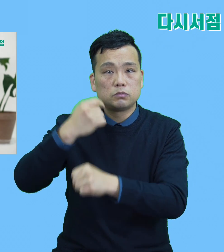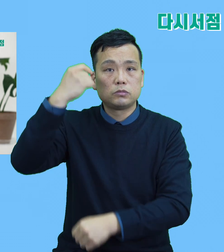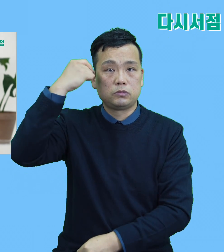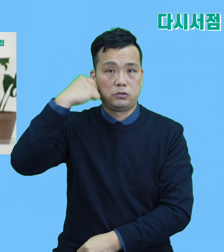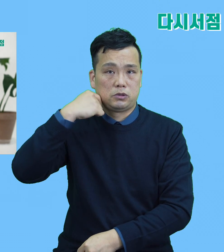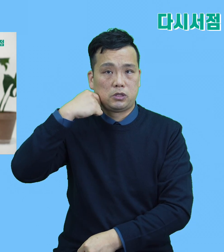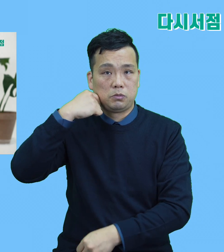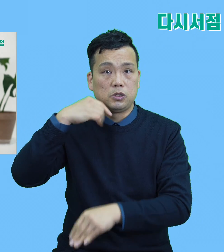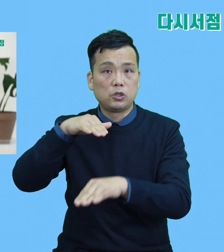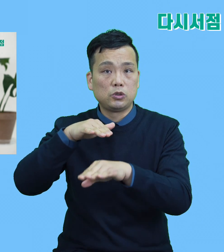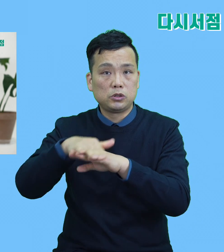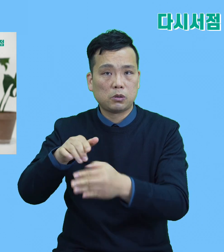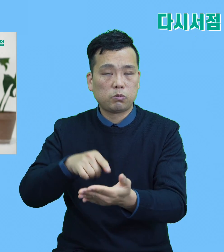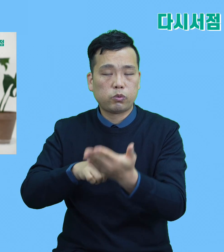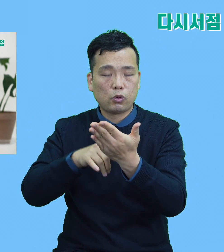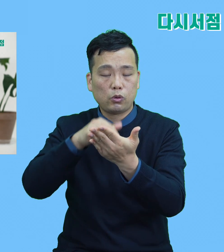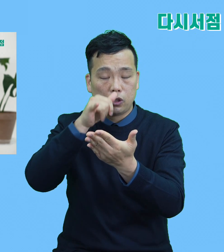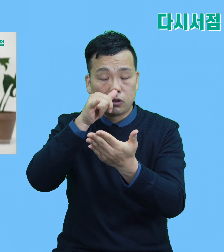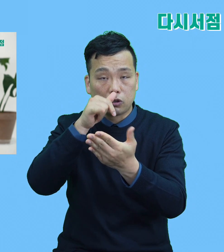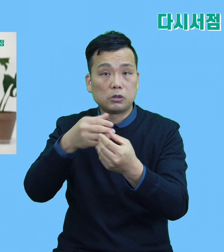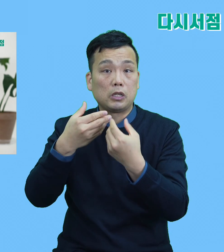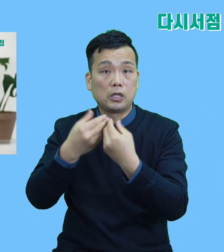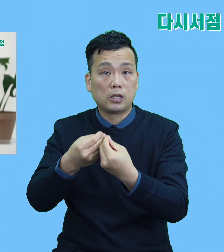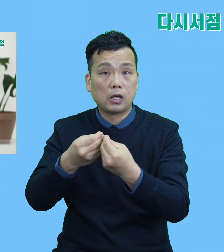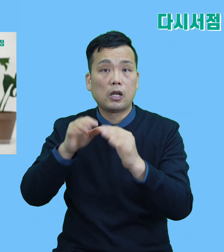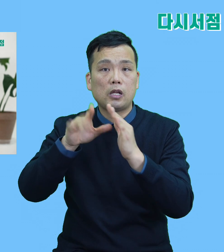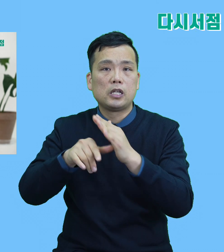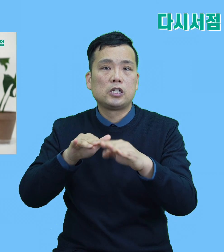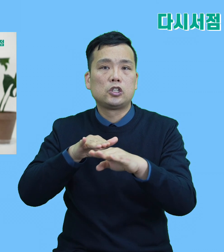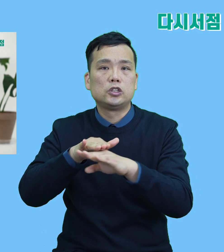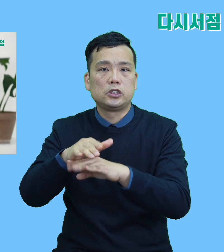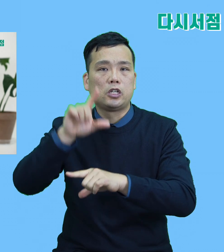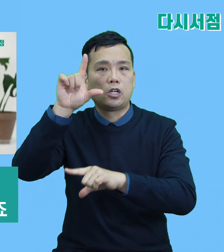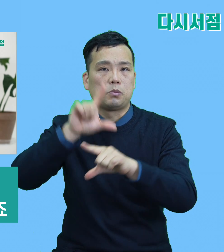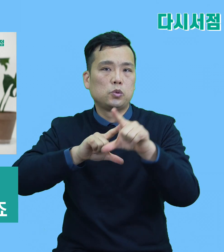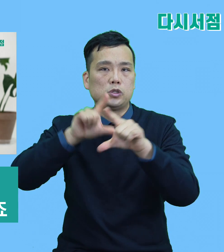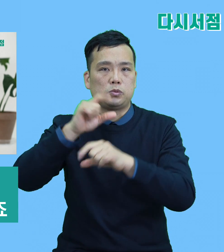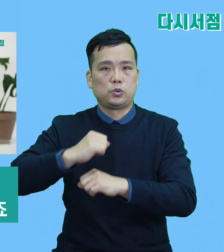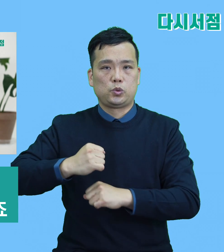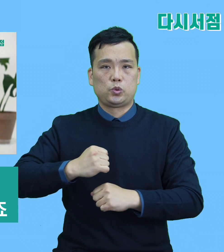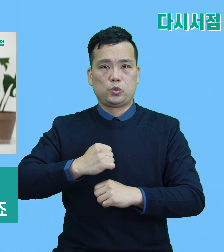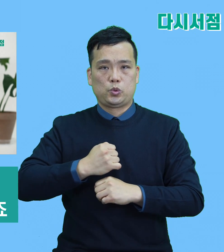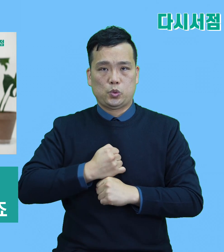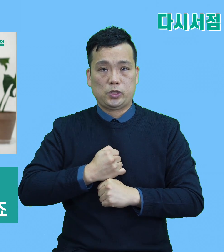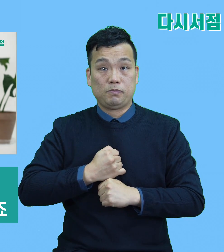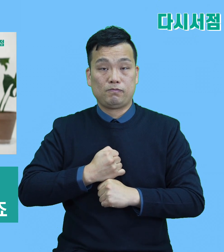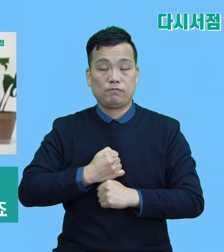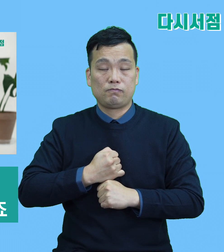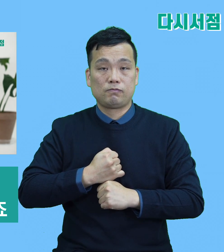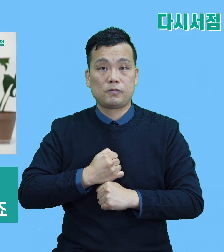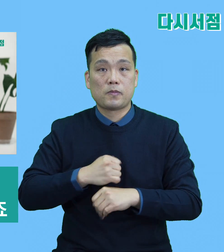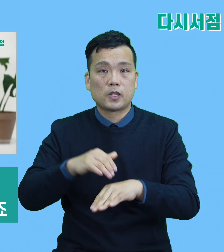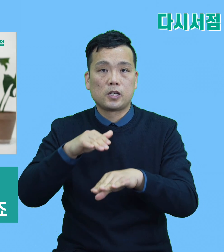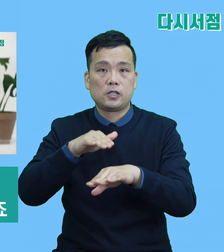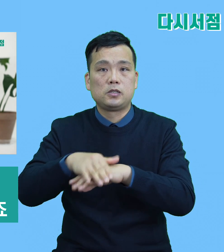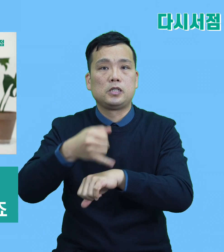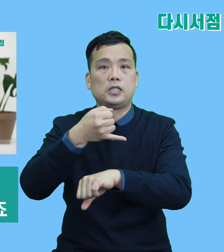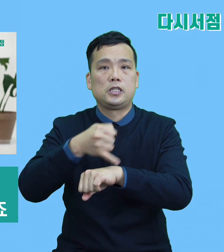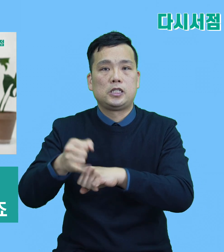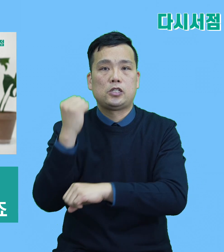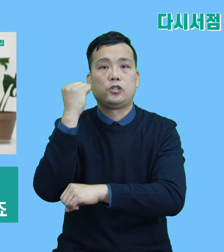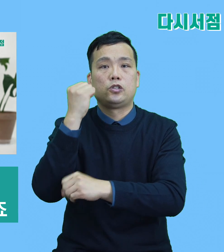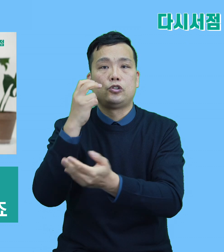창작집처럼 보여. 예를 들면 그런 식으로까지 보이지 않도록 하는 그 최소의